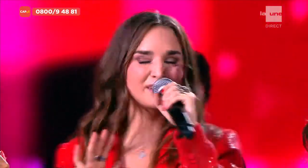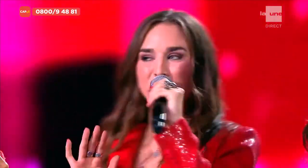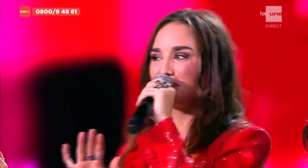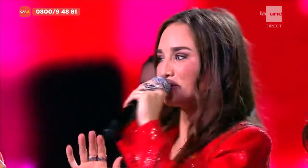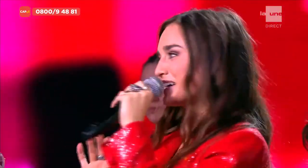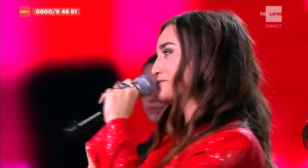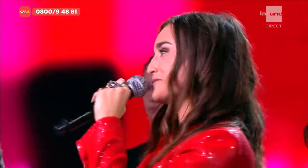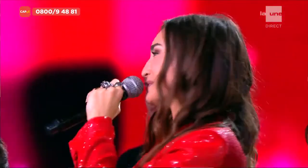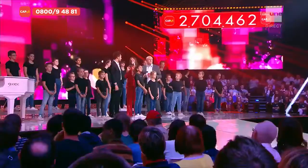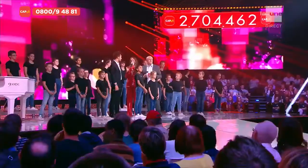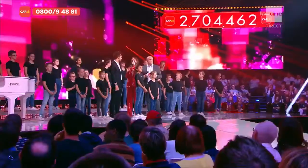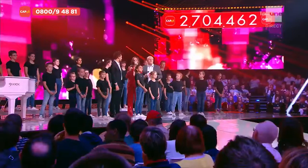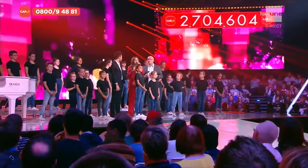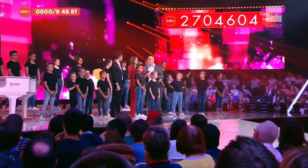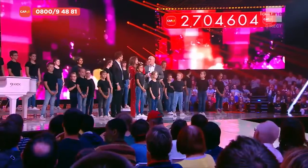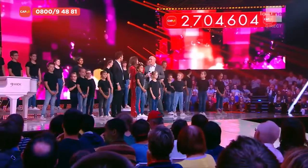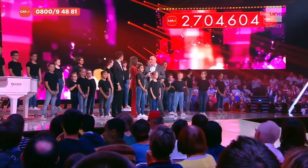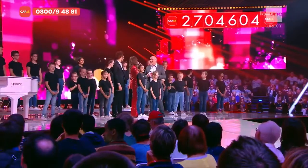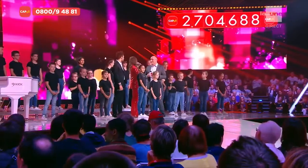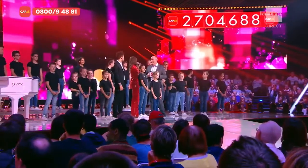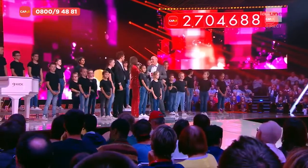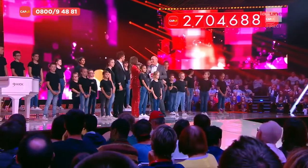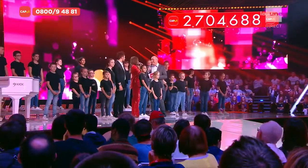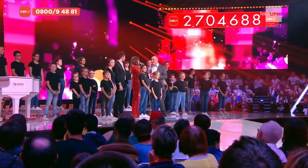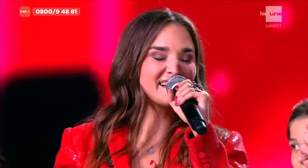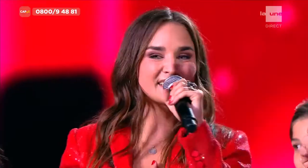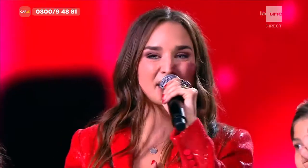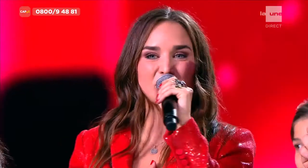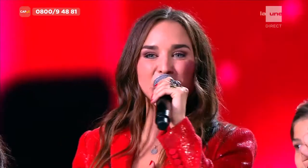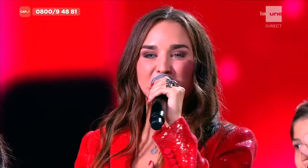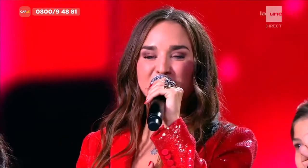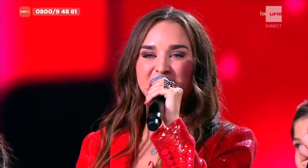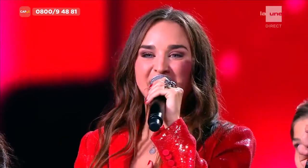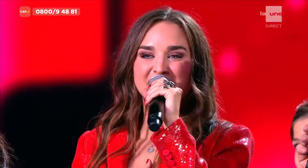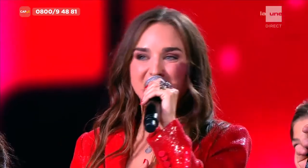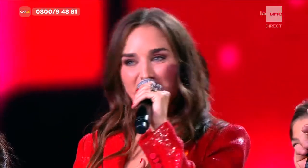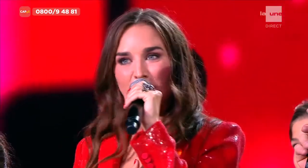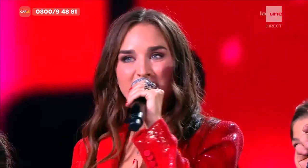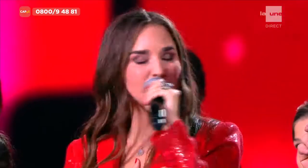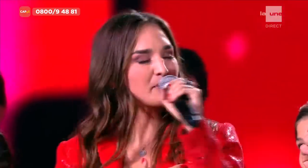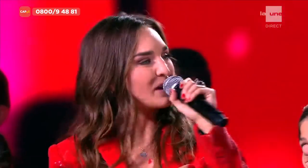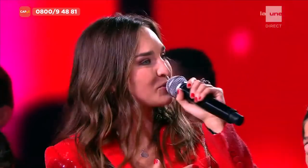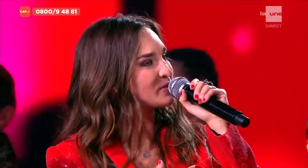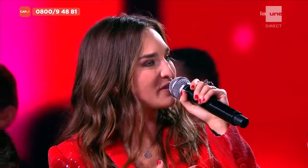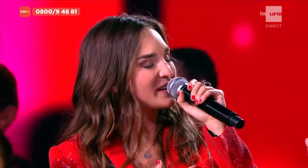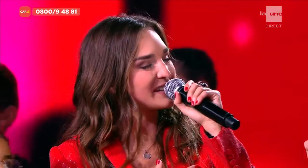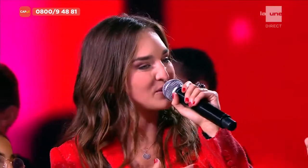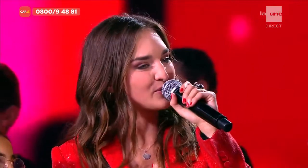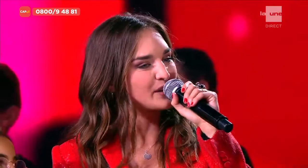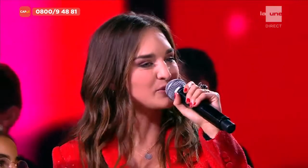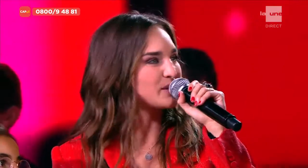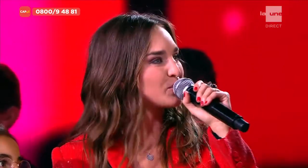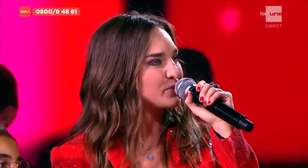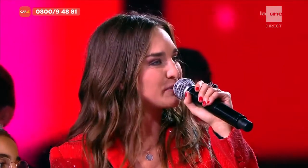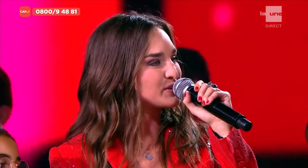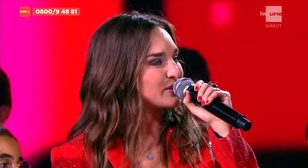un degré de mignonnerie sur ce plateau. Je ne sais pas si vous le ressentez. Mais voilà, j'ai vraiment eu... c'est un très beau cadeau que Cap 48 m'a fait, que les enfants